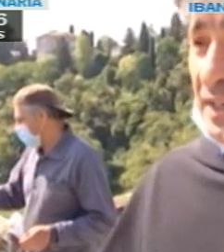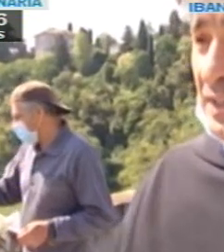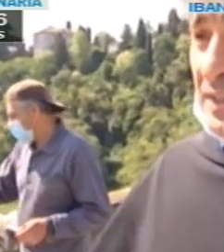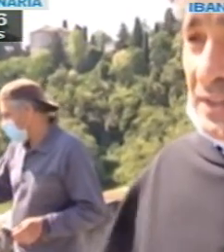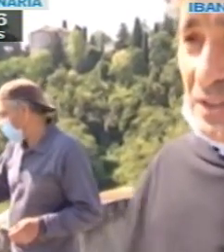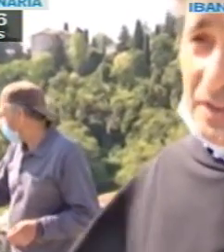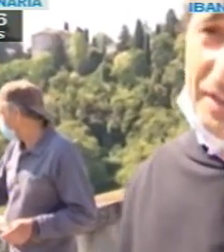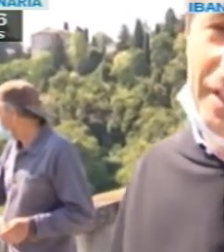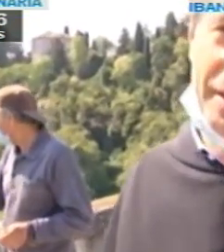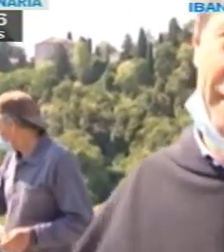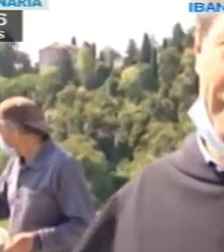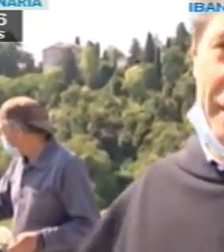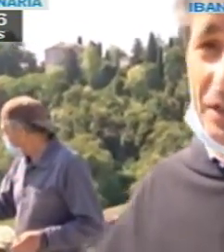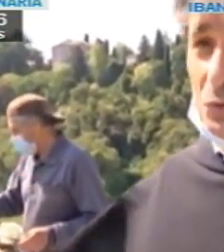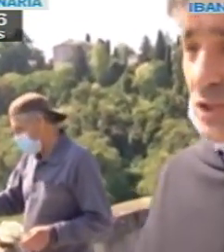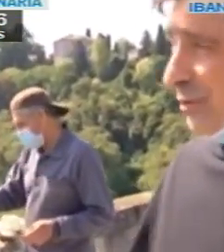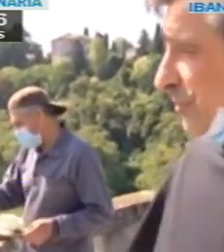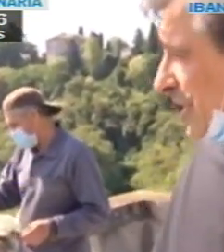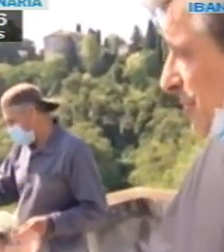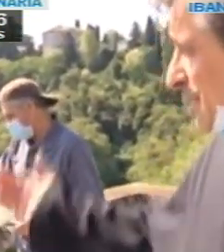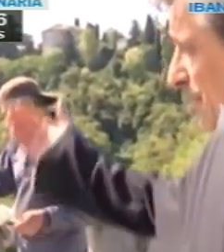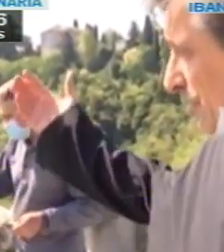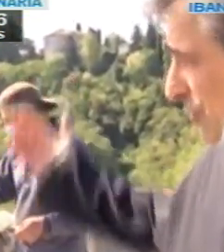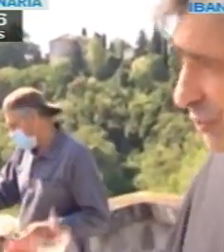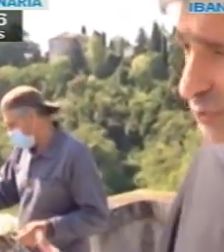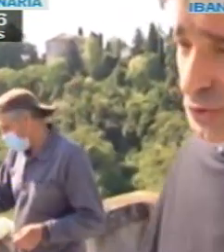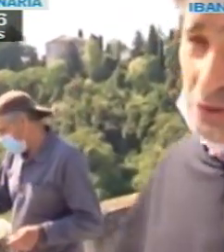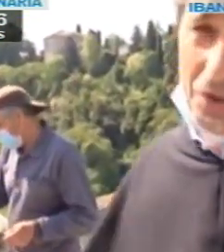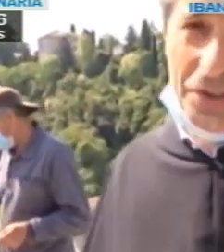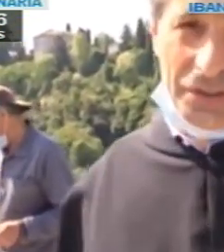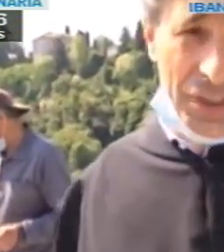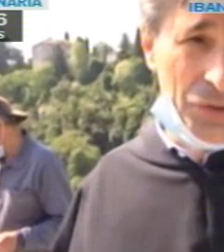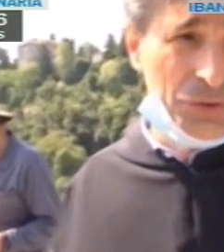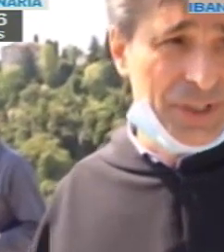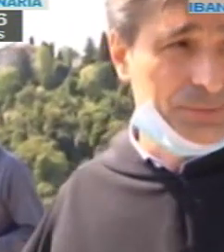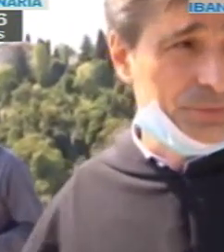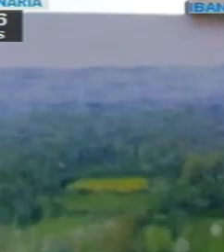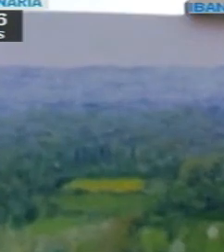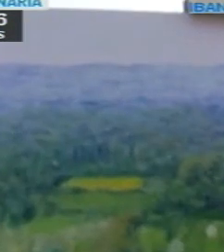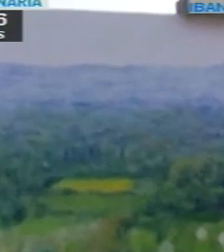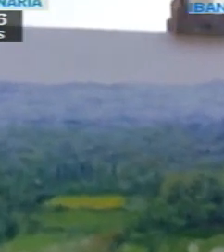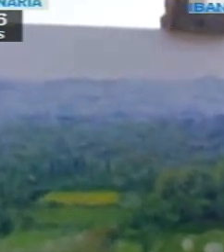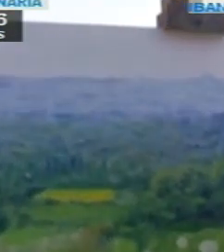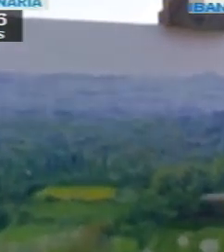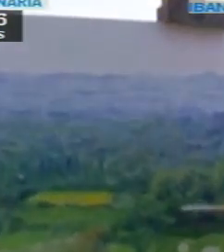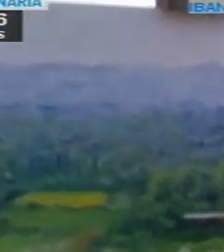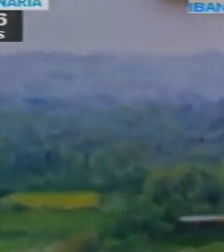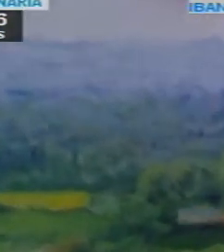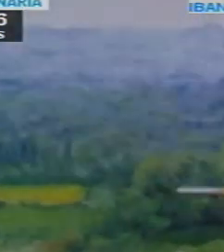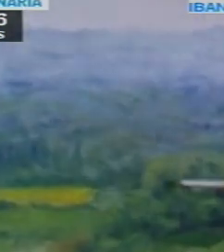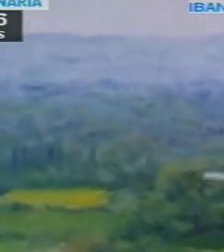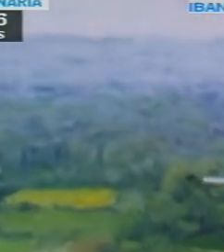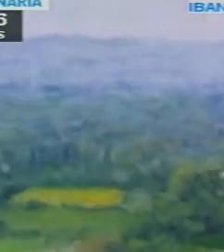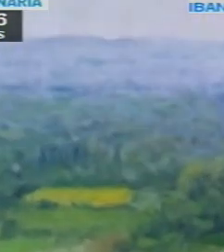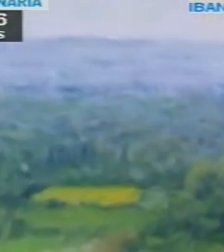traspare di vita e di luce, come questo giorno di di sole e questo dipinto che